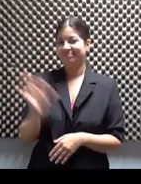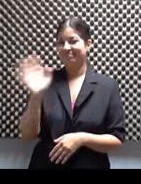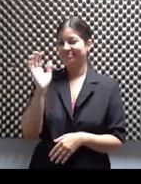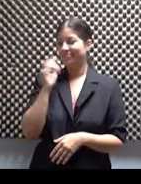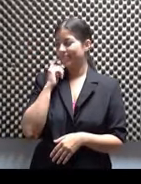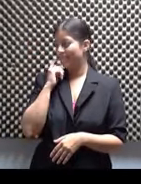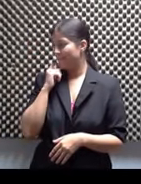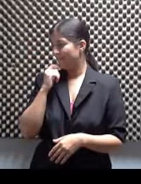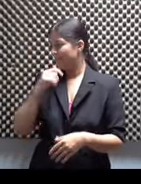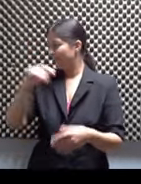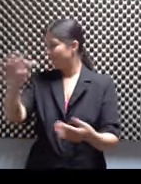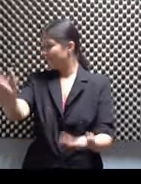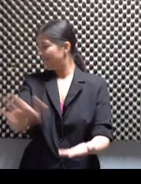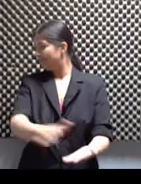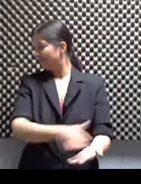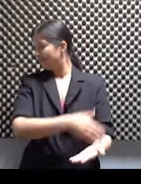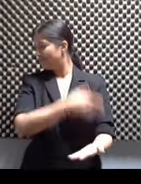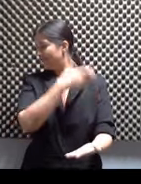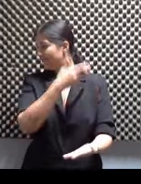bye.